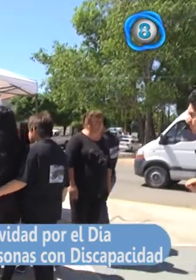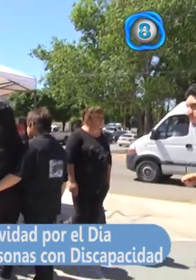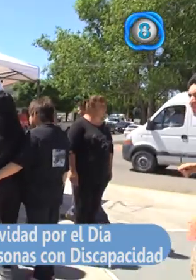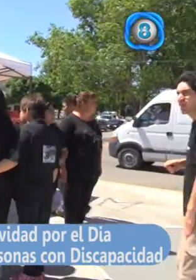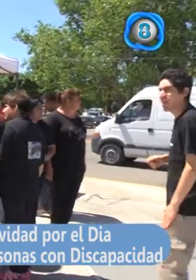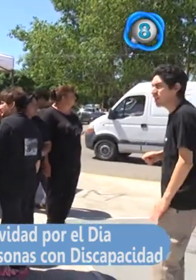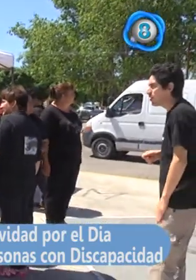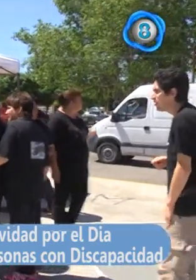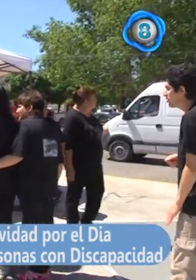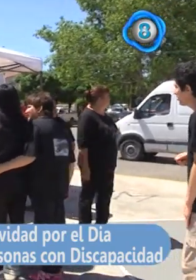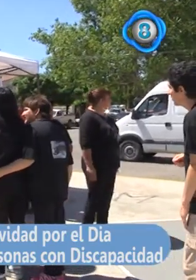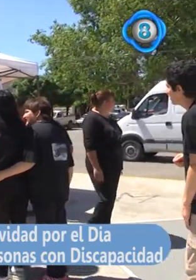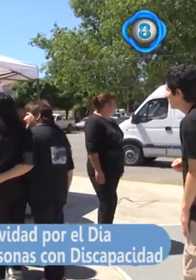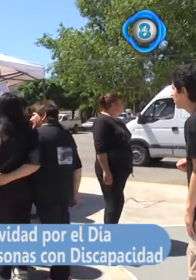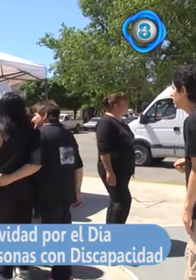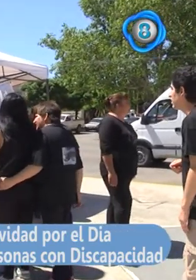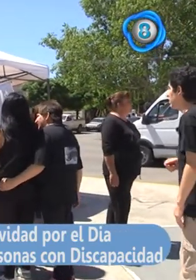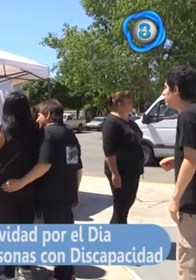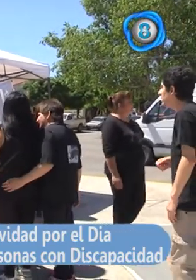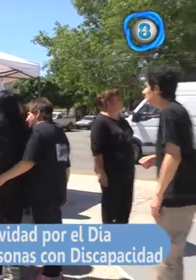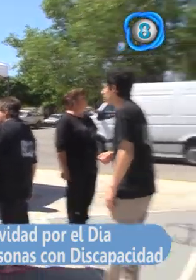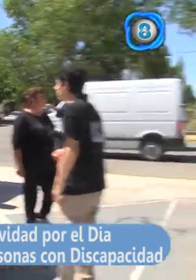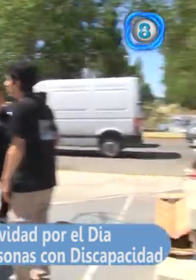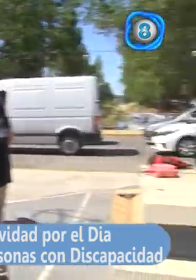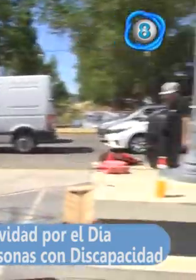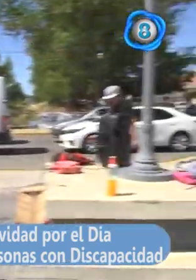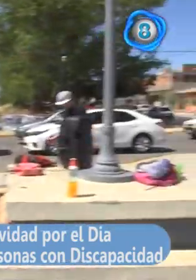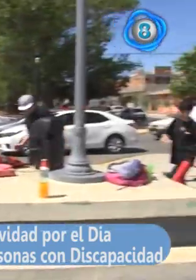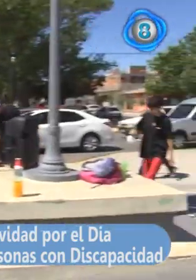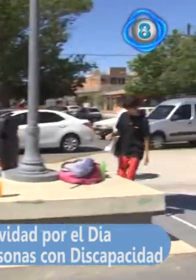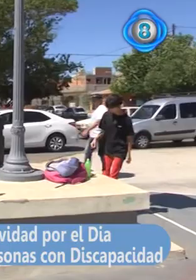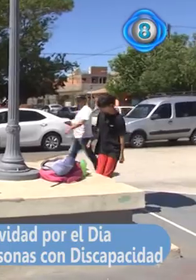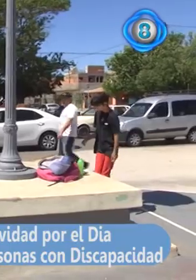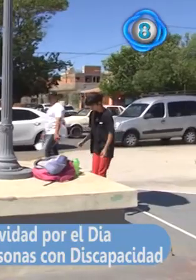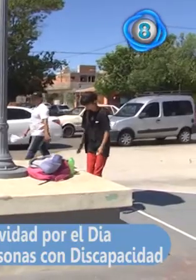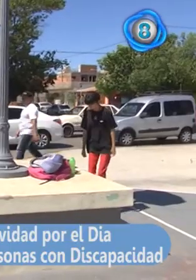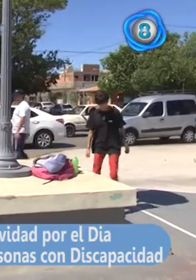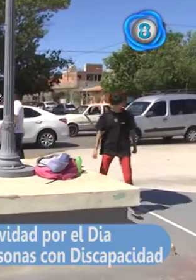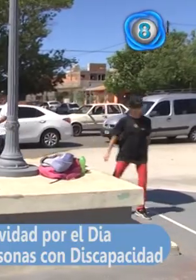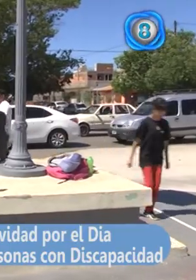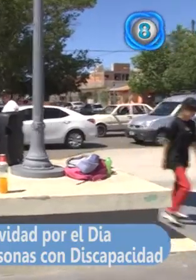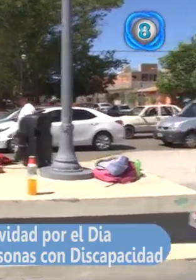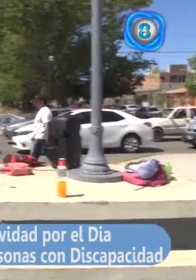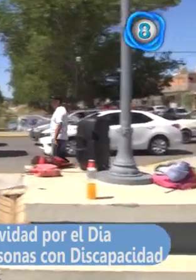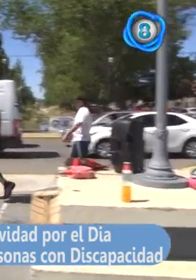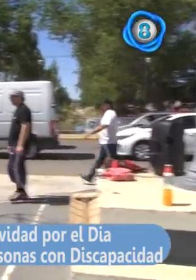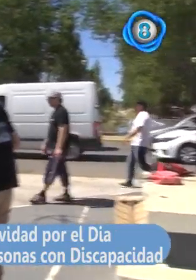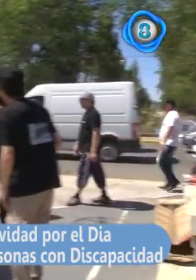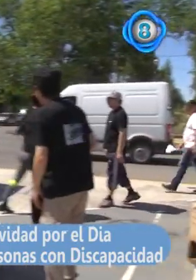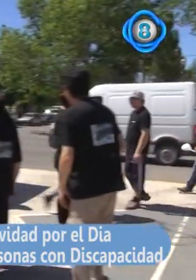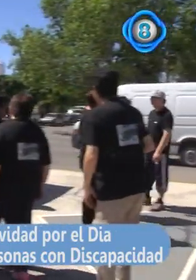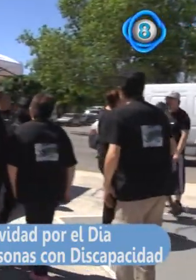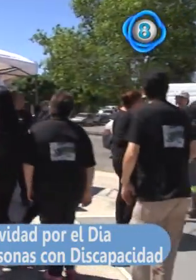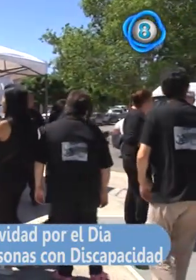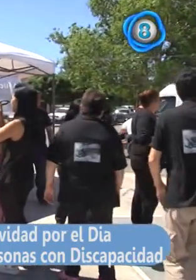zumba y bueno, la están pasando bien. ¿Están realizando algún tipo de charla, entrega de folleto a todos los vecinos que se acercan?